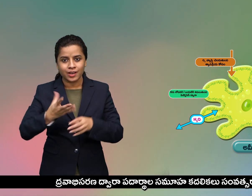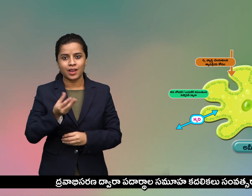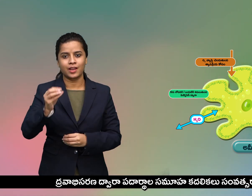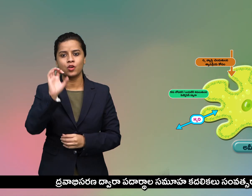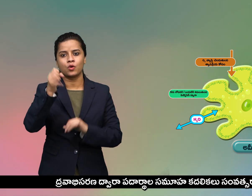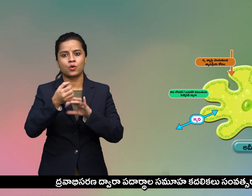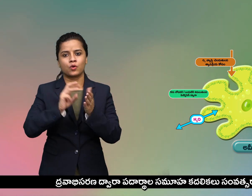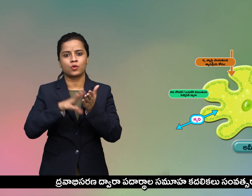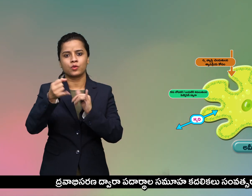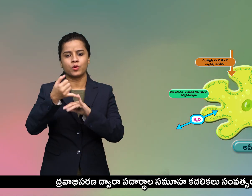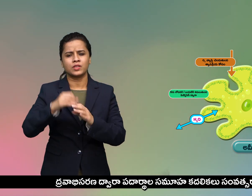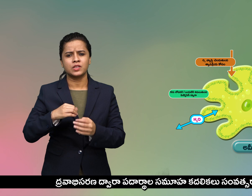పడుతుంది.